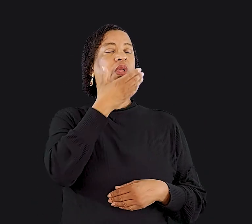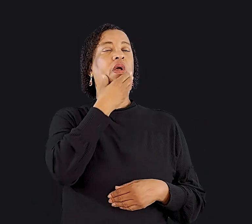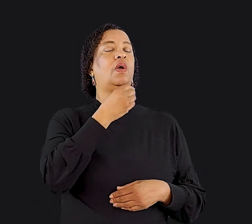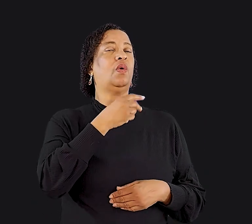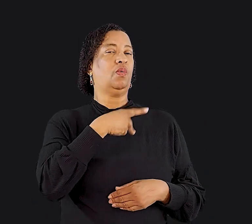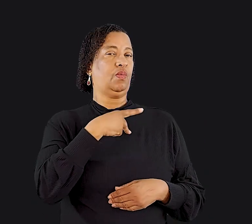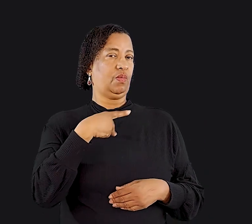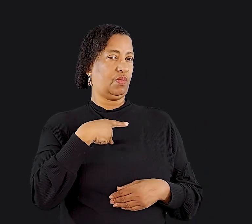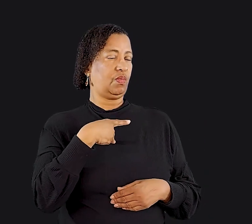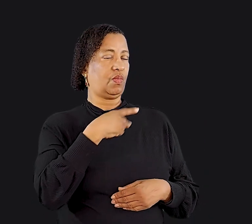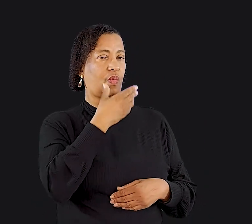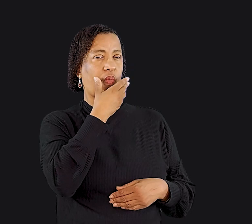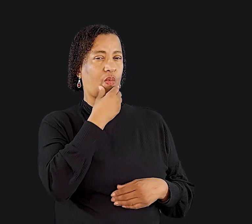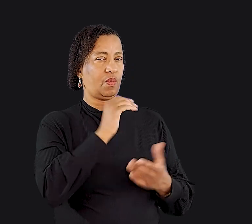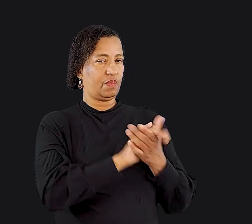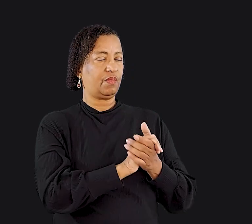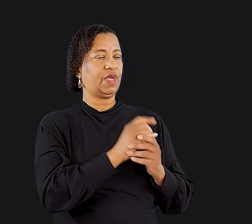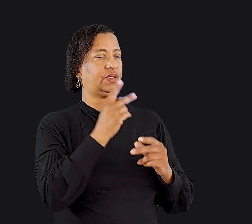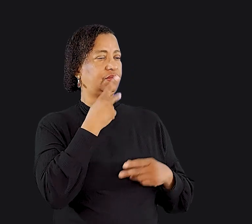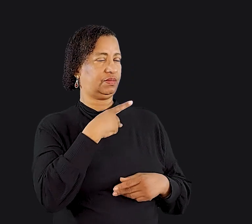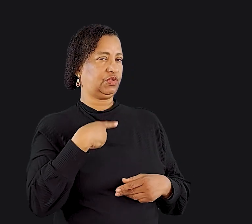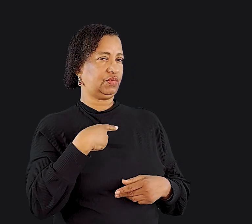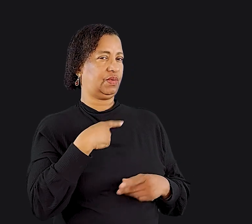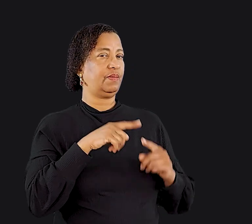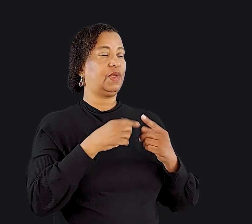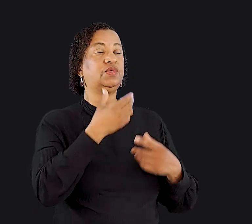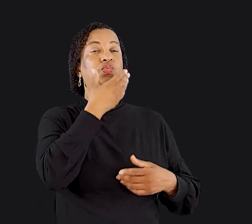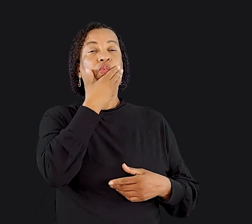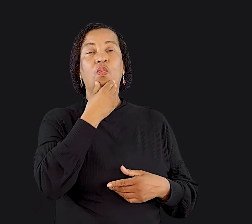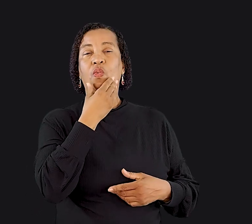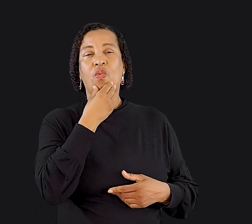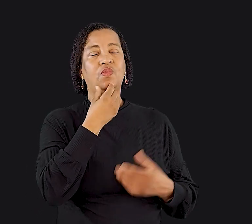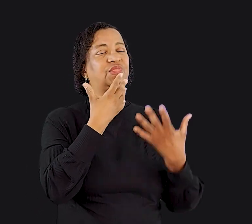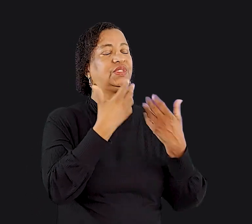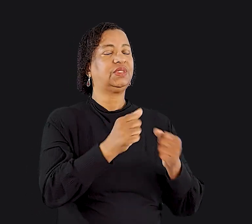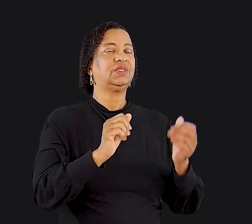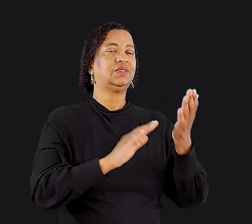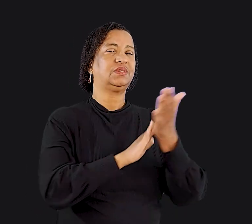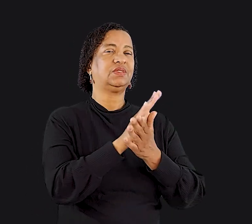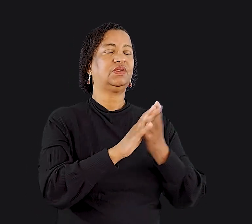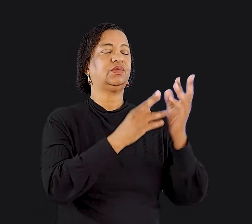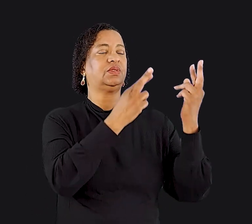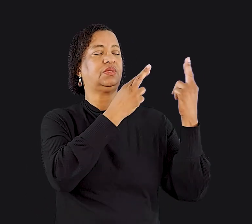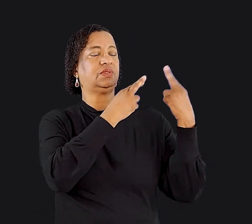os homens. Os homens são o maior problema. Homens que não aceitam a responsabilidade de